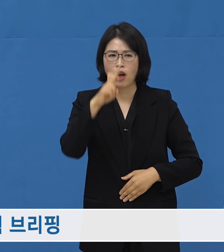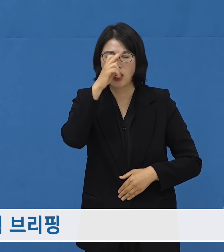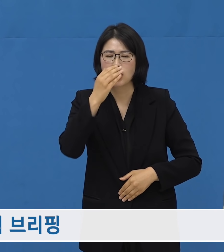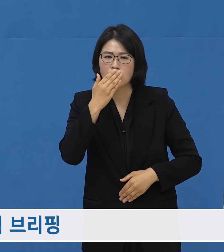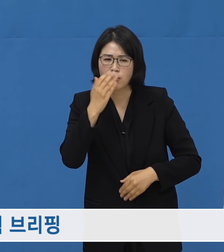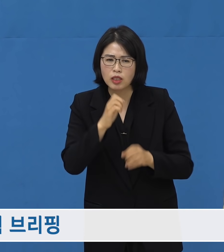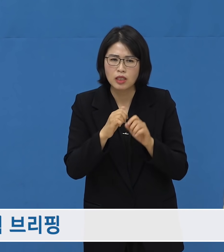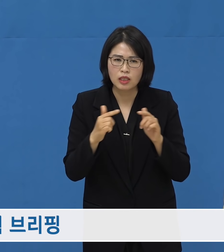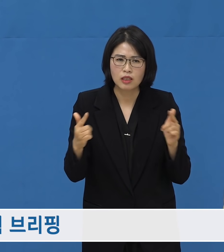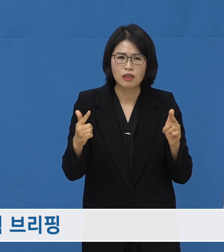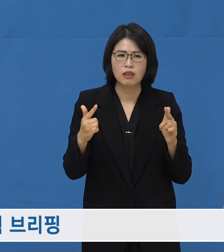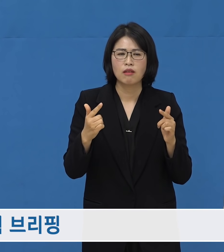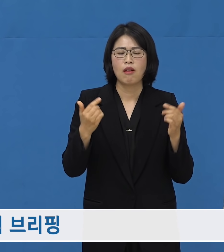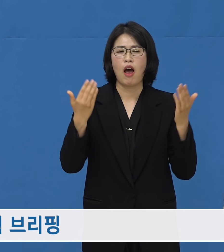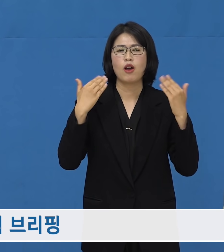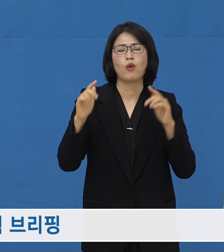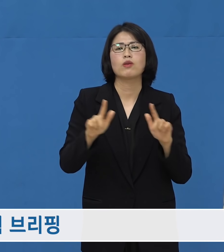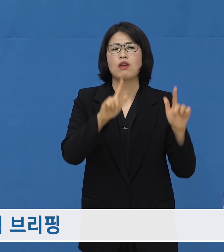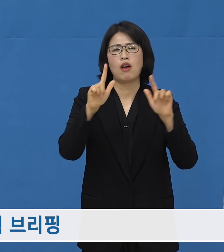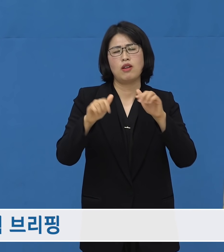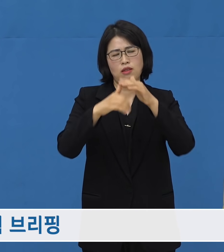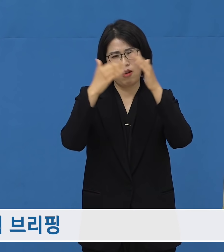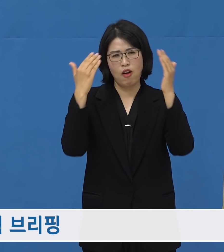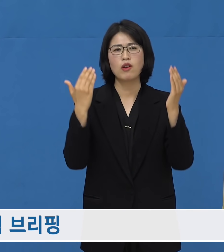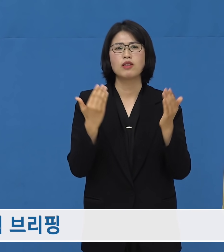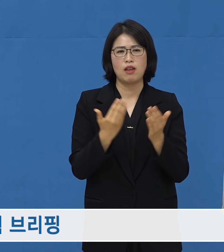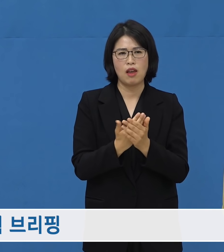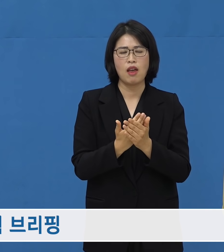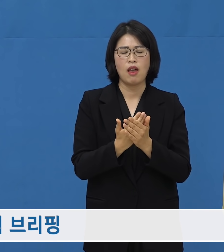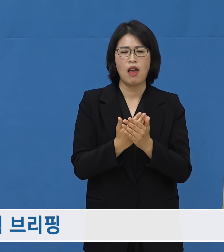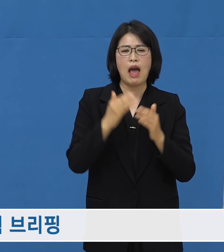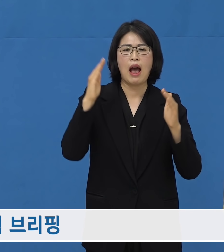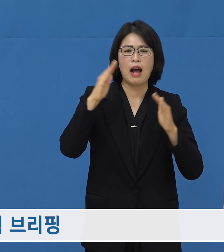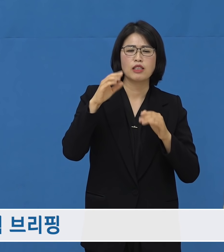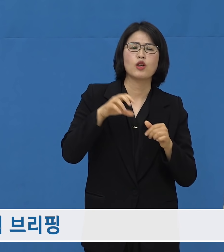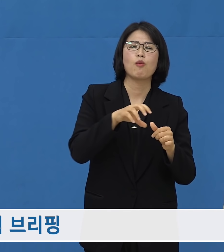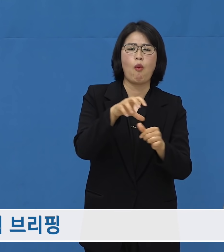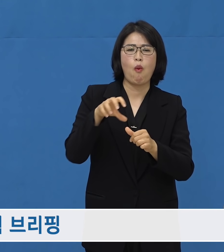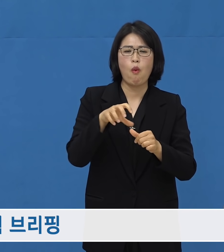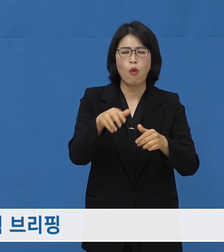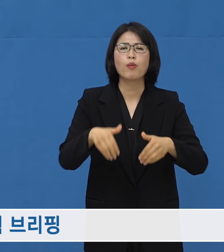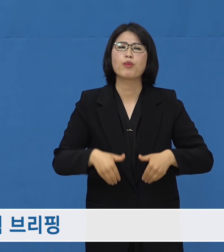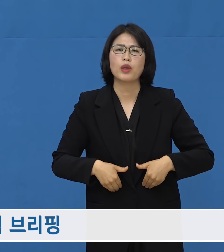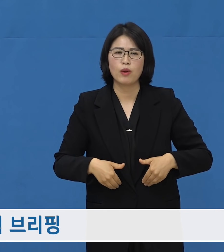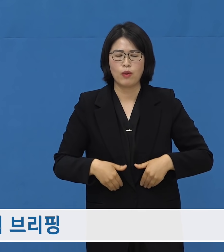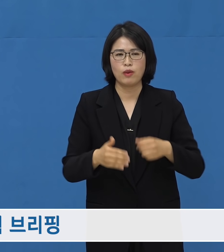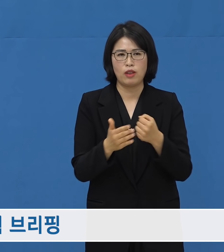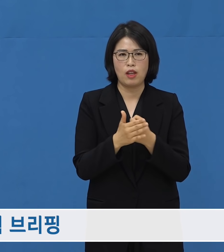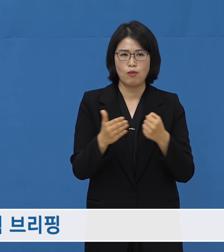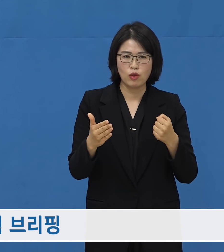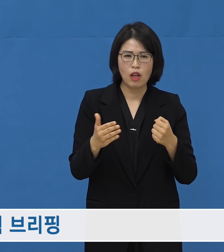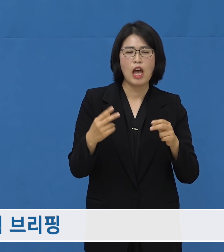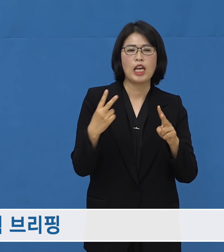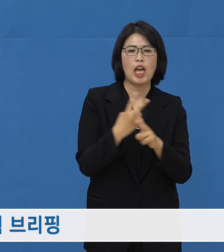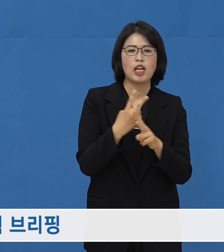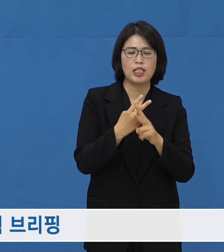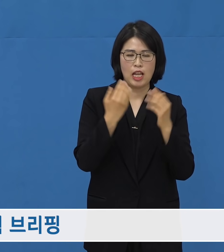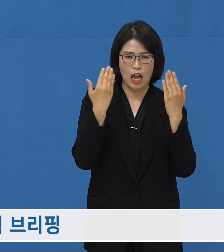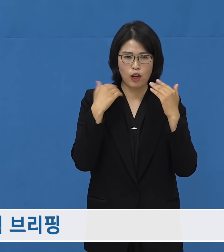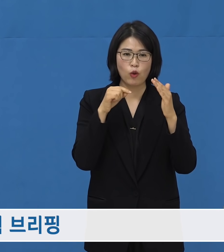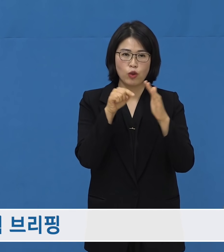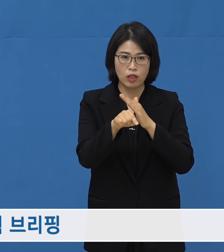등하교 급식 등 학교 생활 전반에 걸쳐 학생들을 보호하기 위해 격일제 등교를 하게